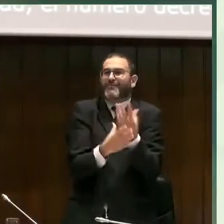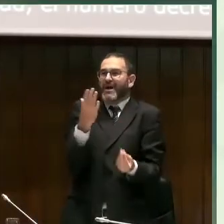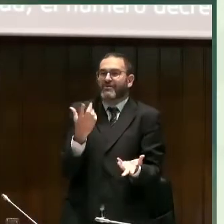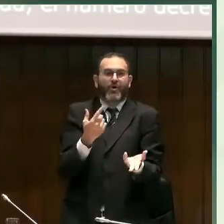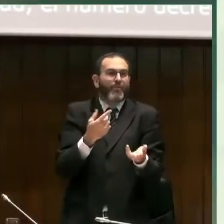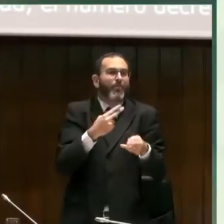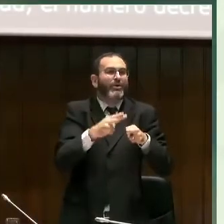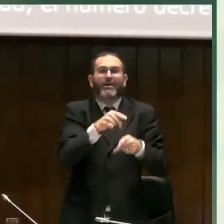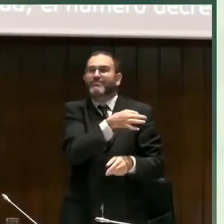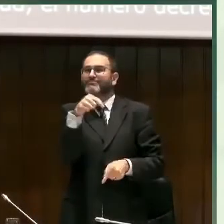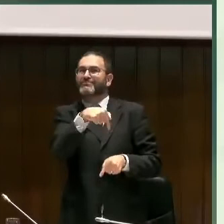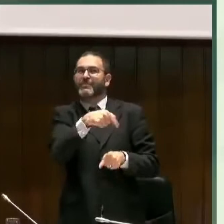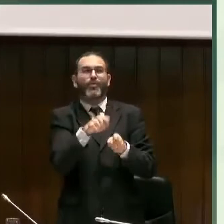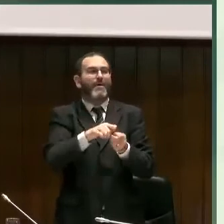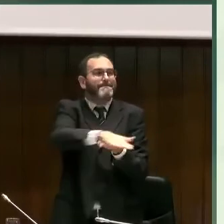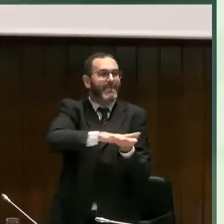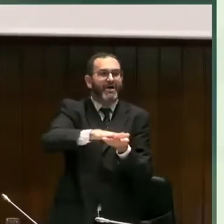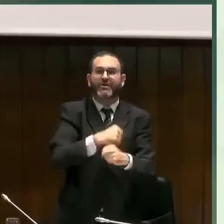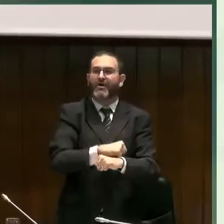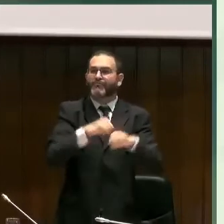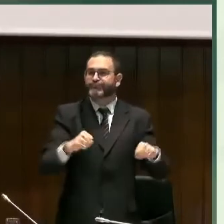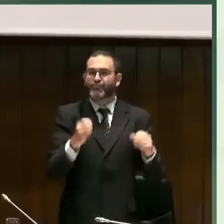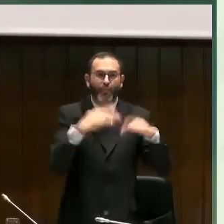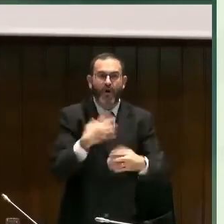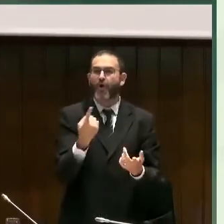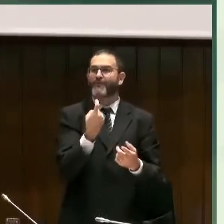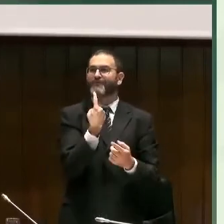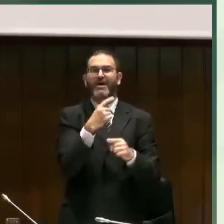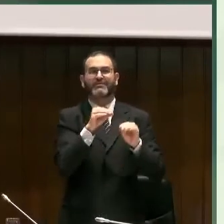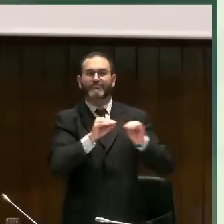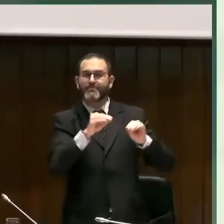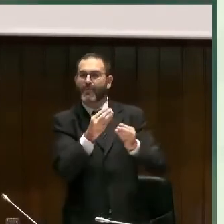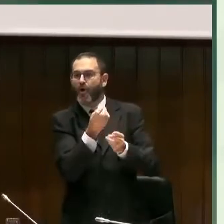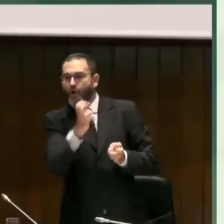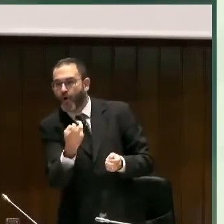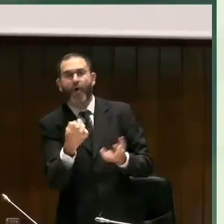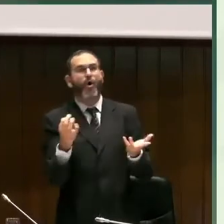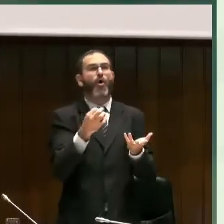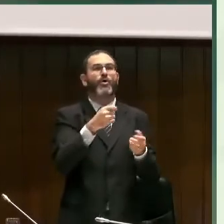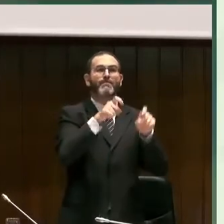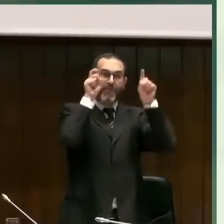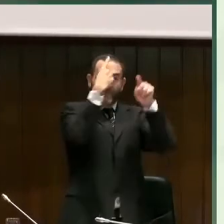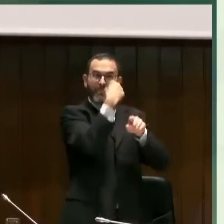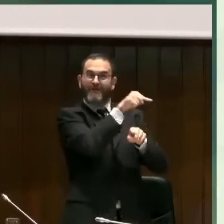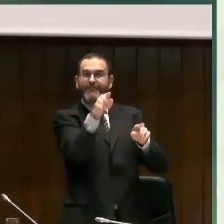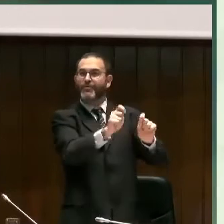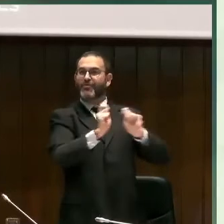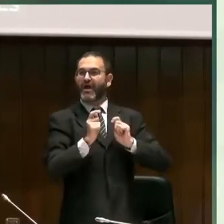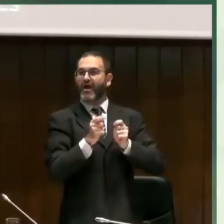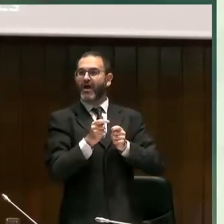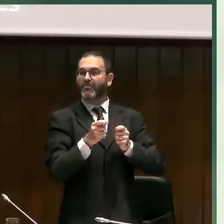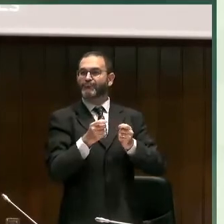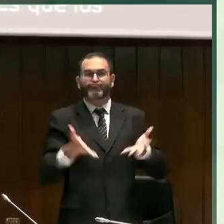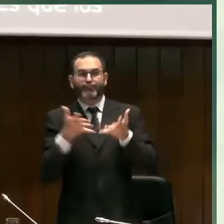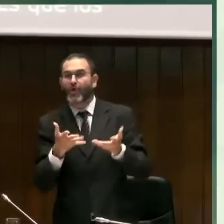por otras alternativas formativas, por formación profesional o qué es lo que sucede? No hay una base consolidada en la